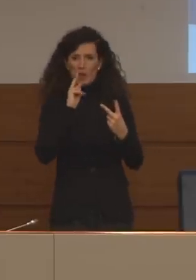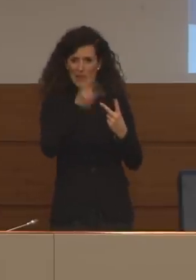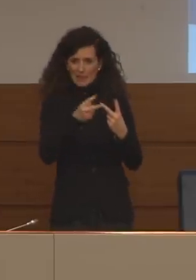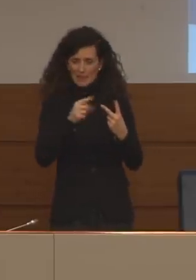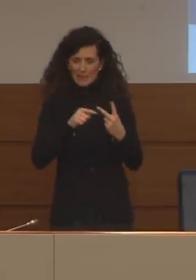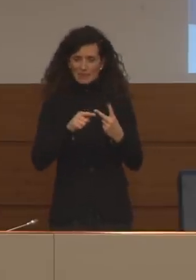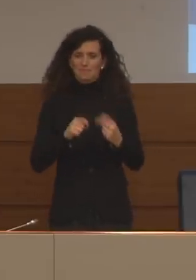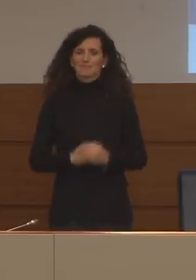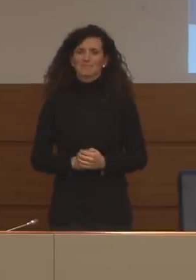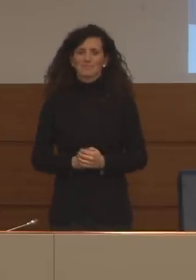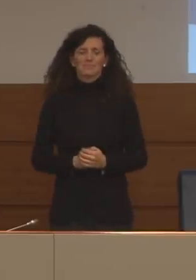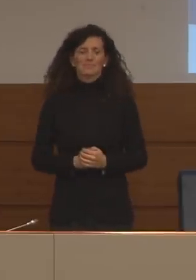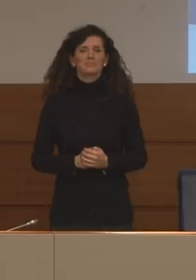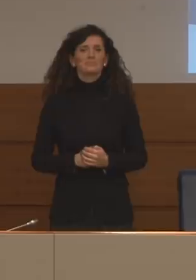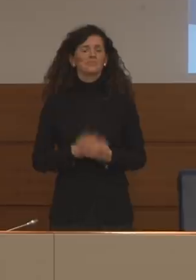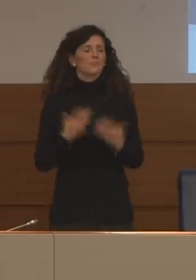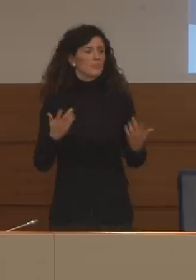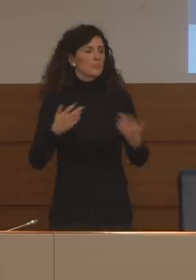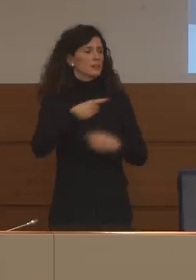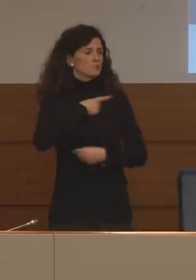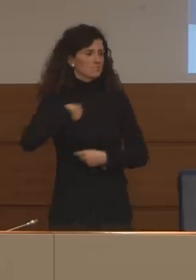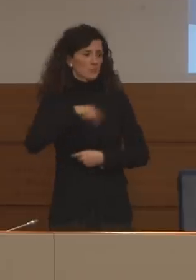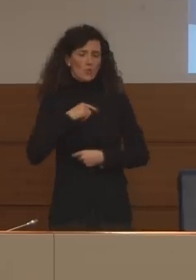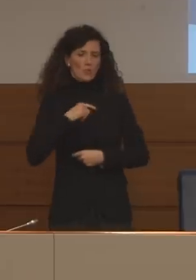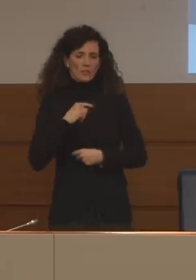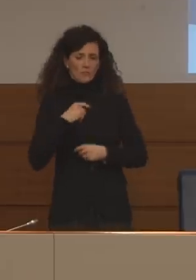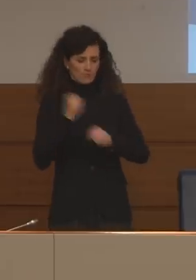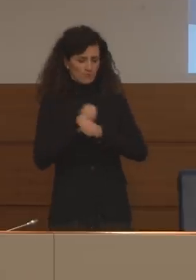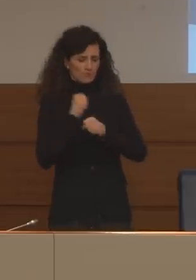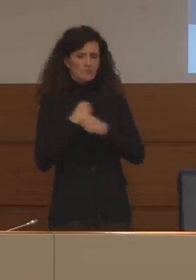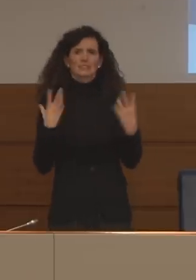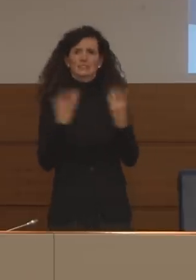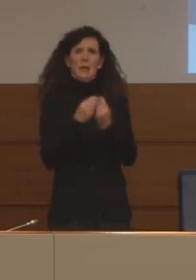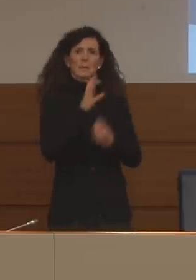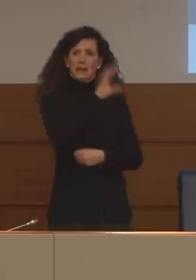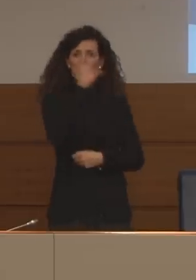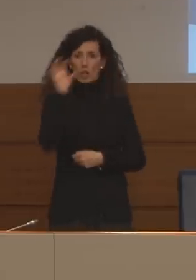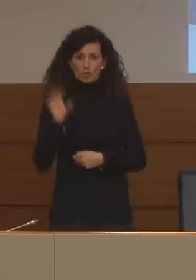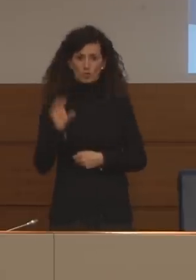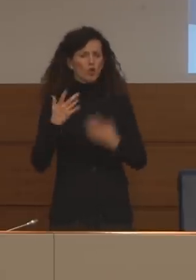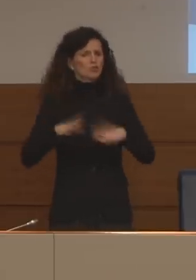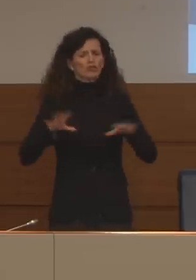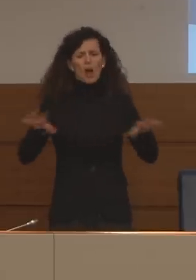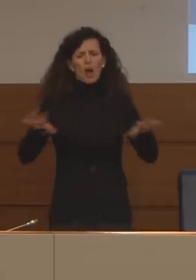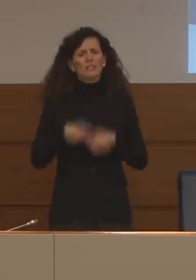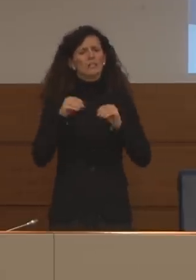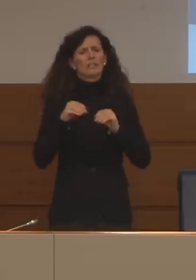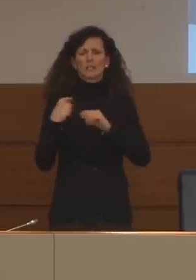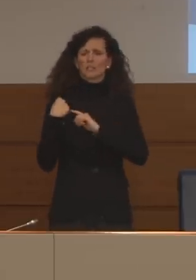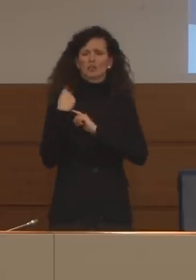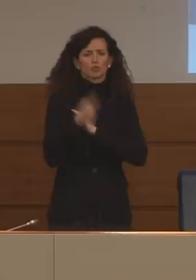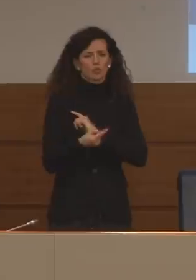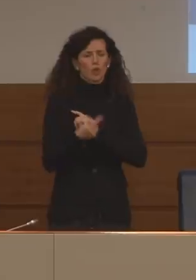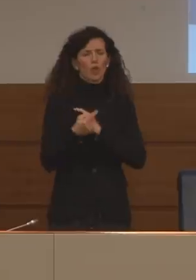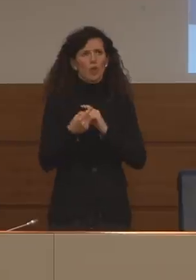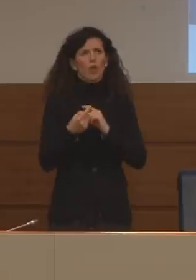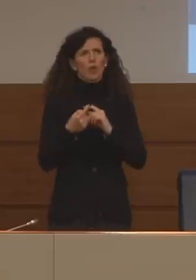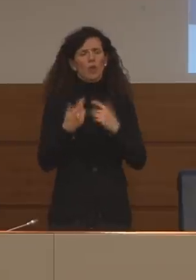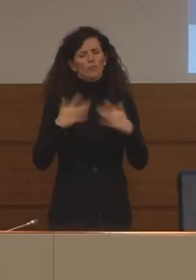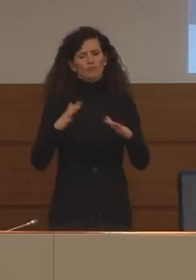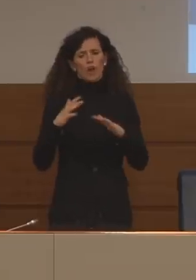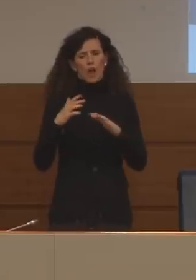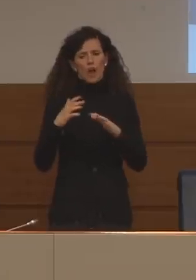noi stiamo lavorando con le regioni come sapete sin dall'inizio e anche da più di qualche